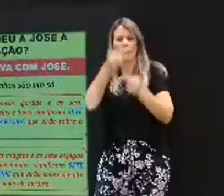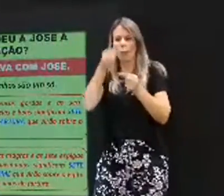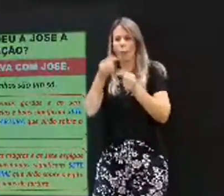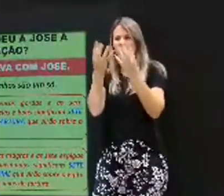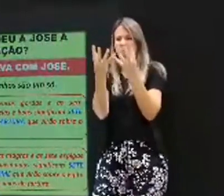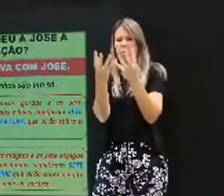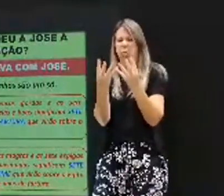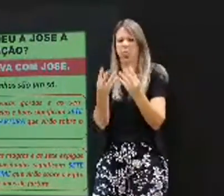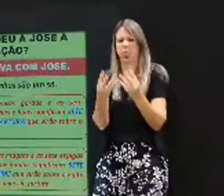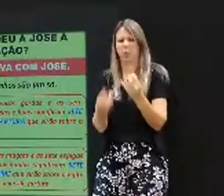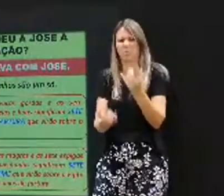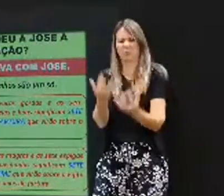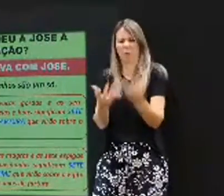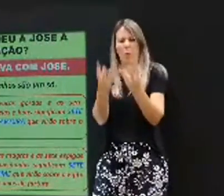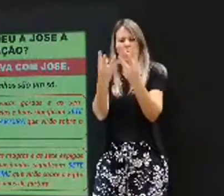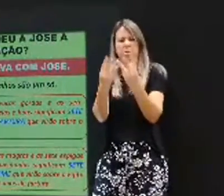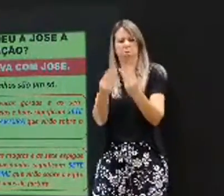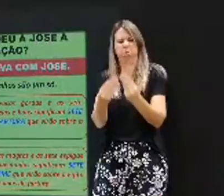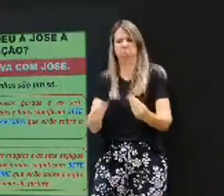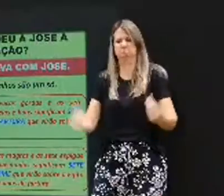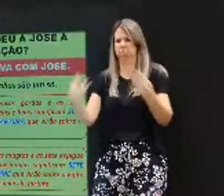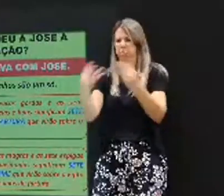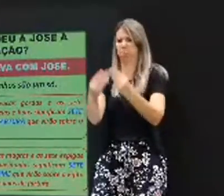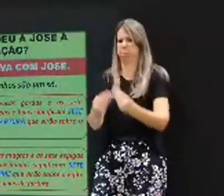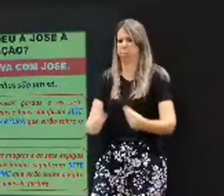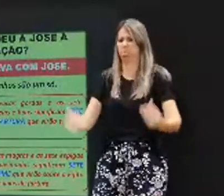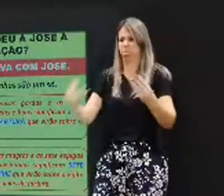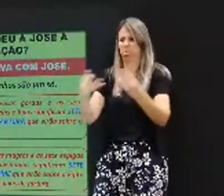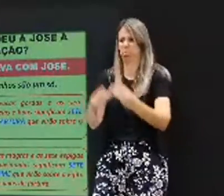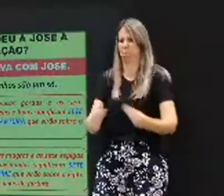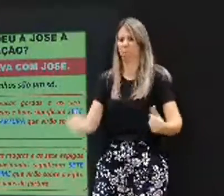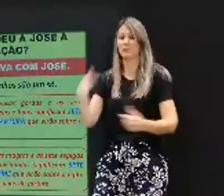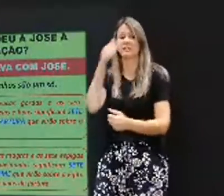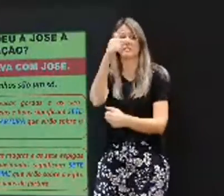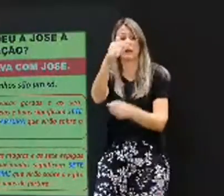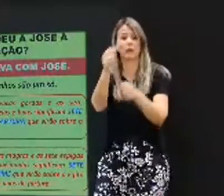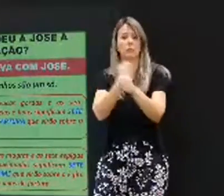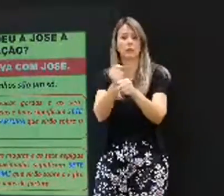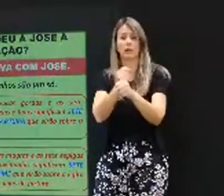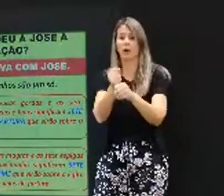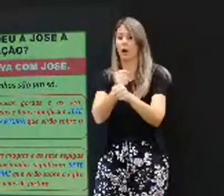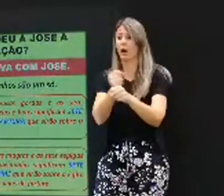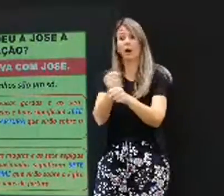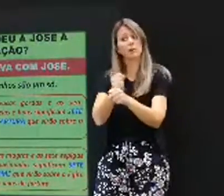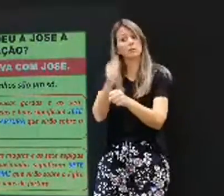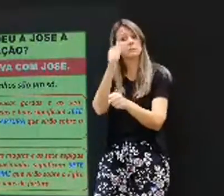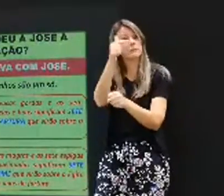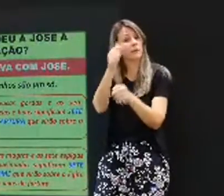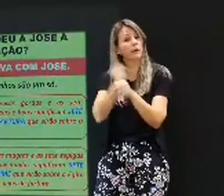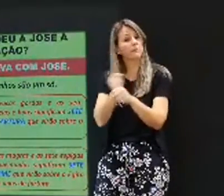Elas eram miúdas, eram secas, queimadas, né? Isso significava que eram 7